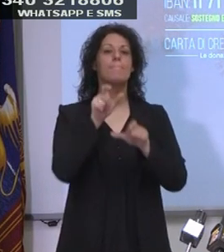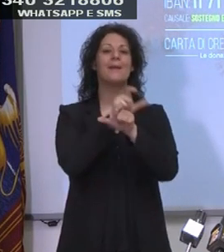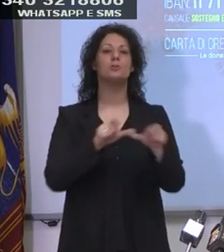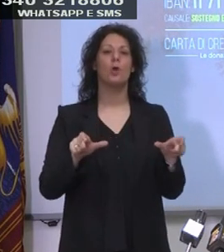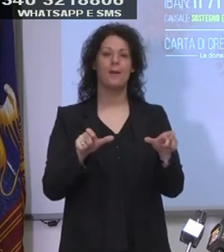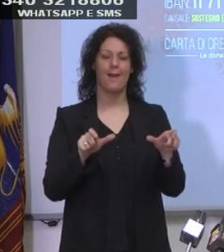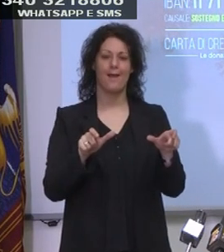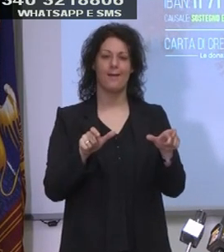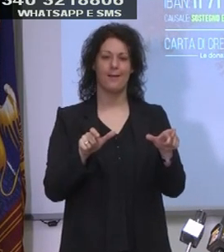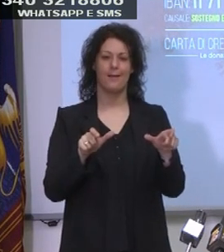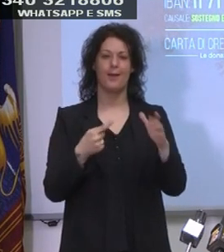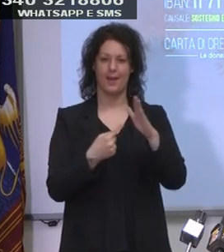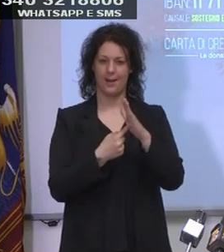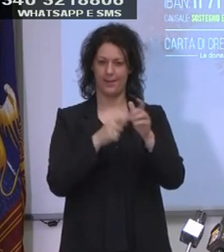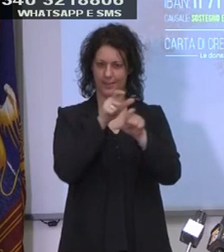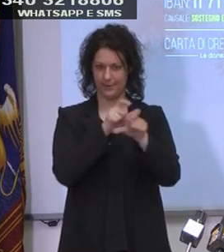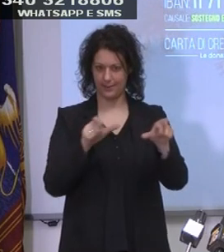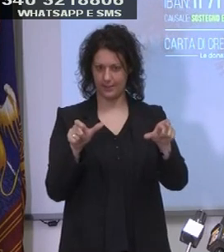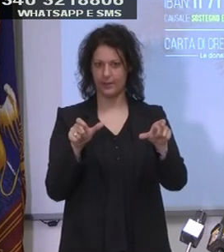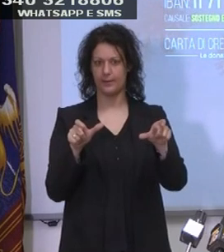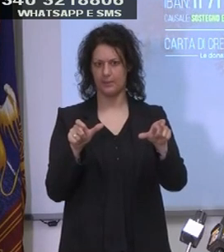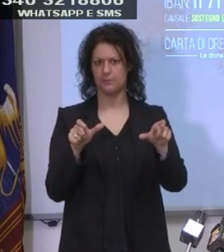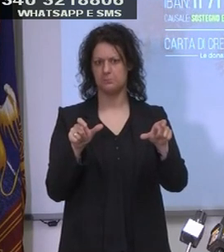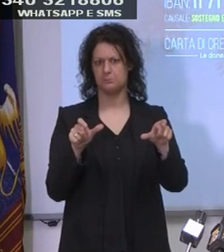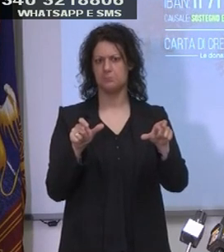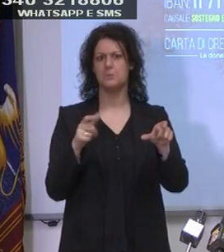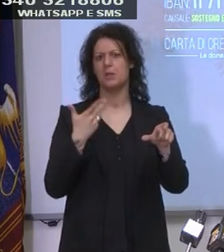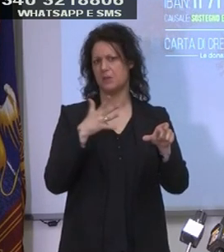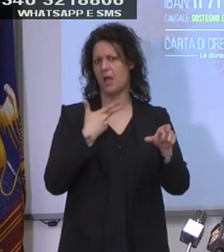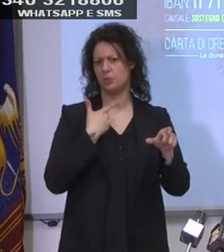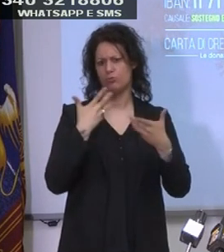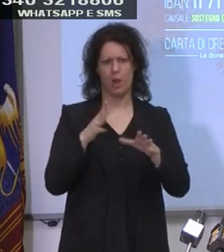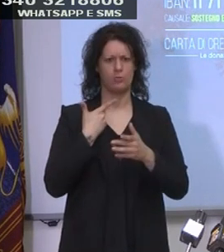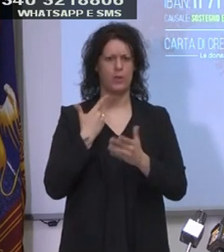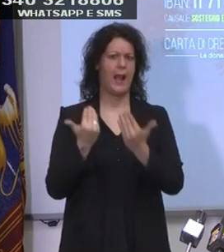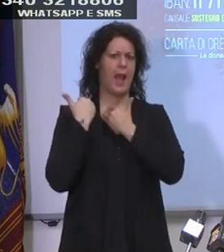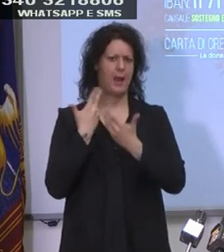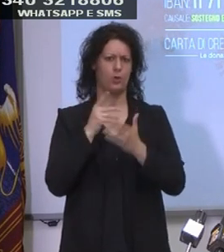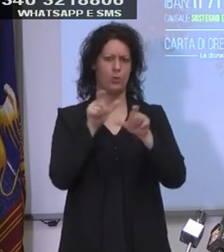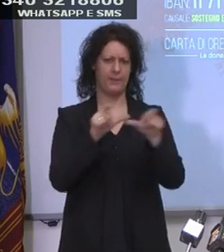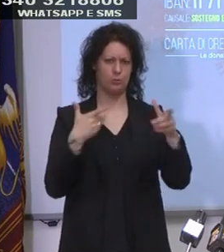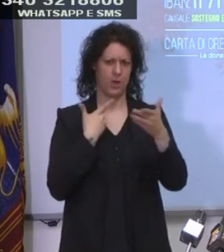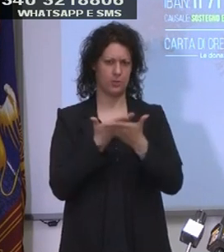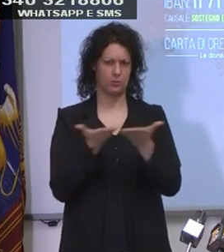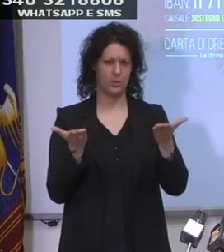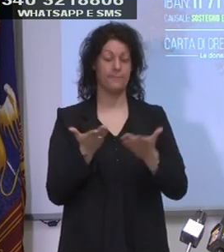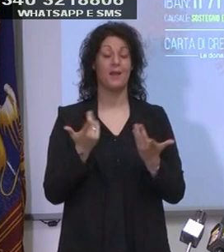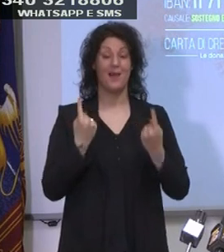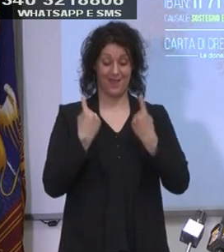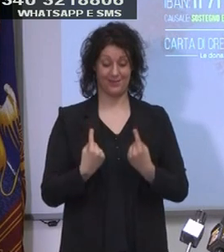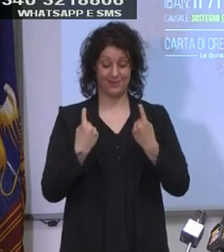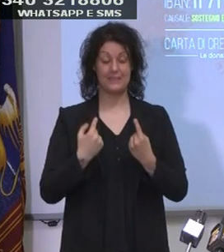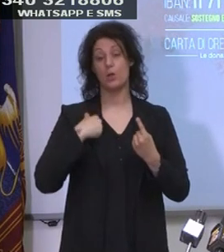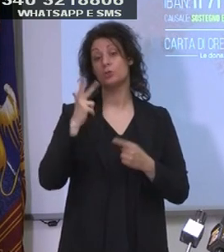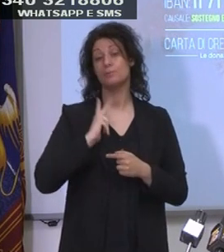che è conseguente, però è altrettanto vero che molti hanno personale già in carico. L'attesa, io spero che tutta sta partita si